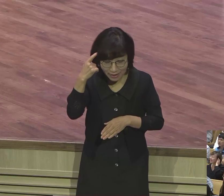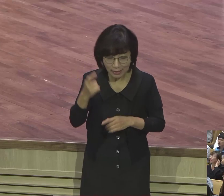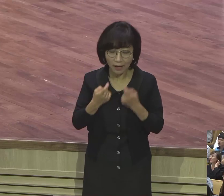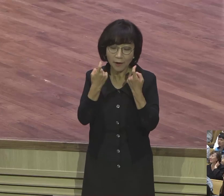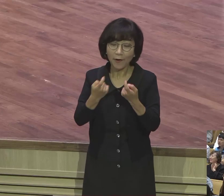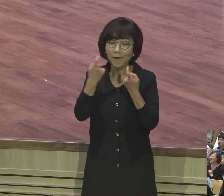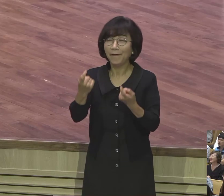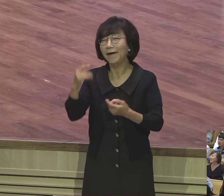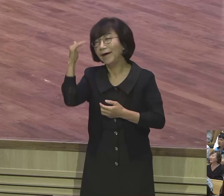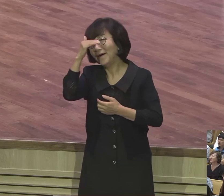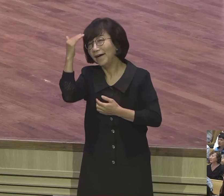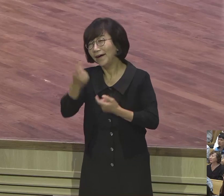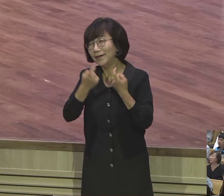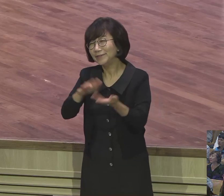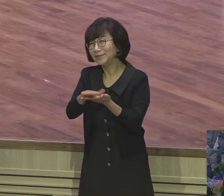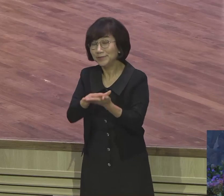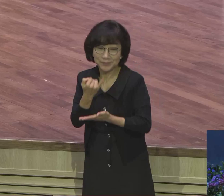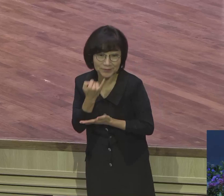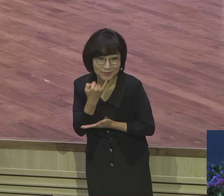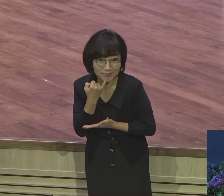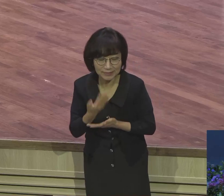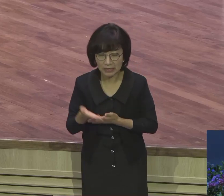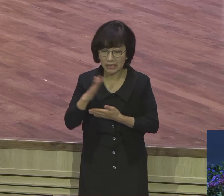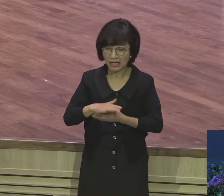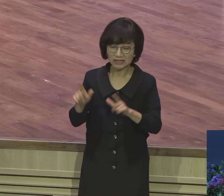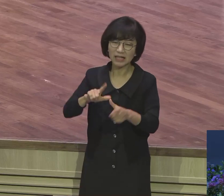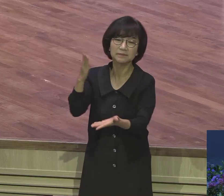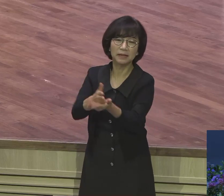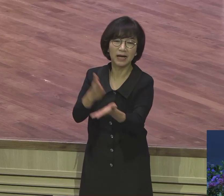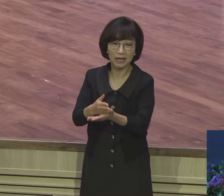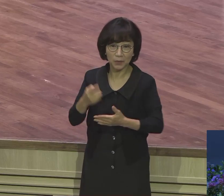죽는 거예요. 미국 갈 때마다 느끼는 거예요.